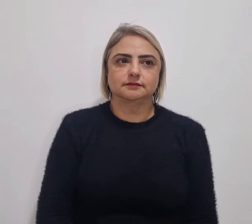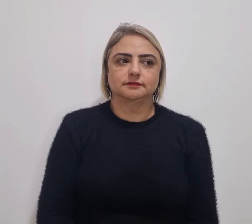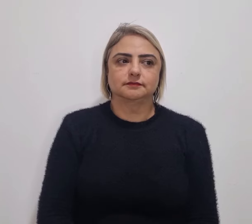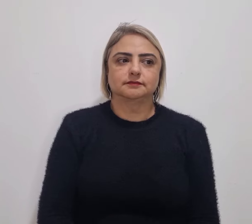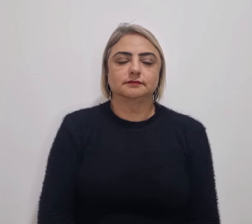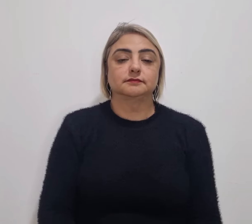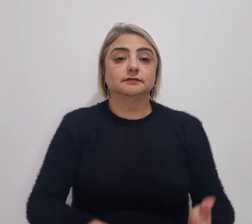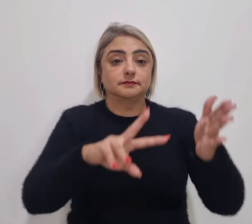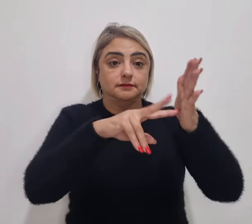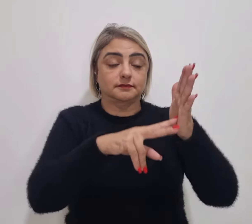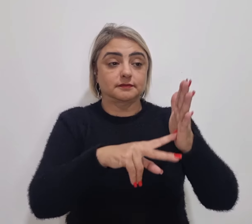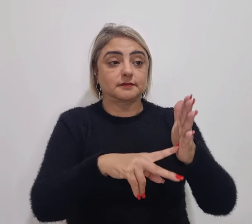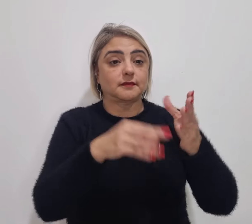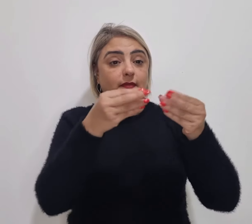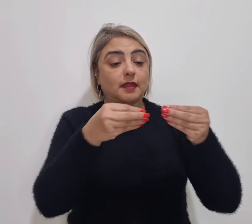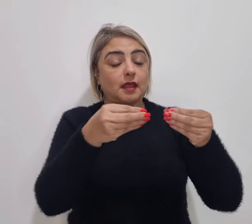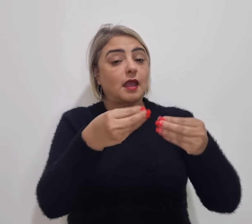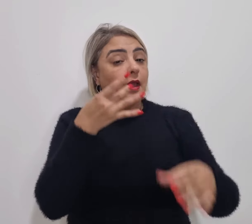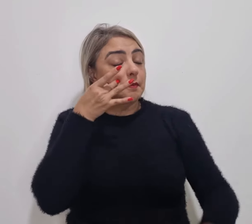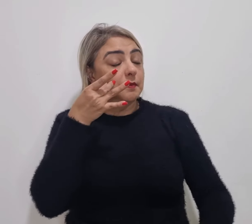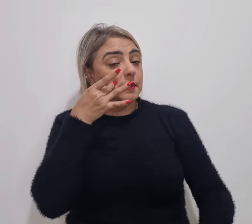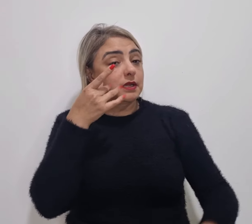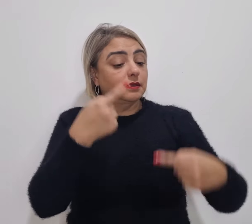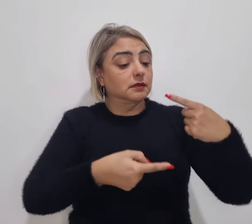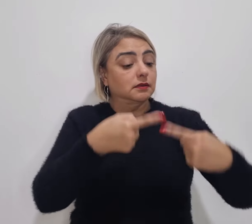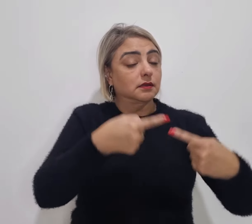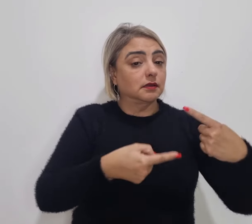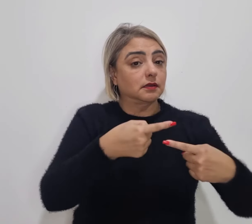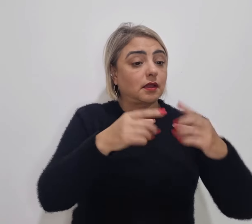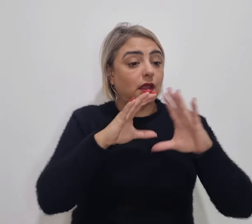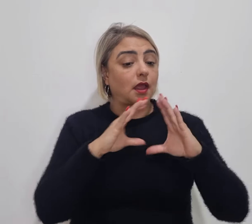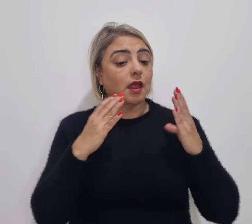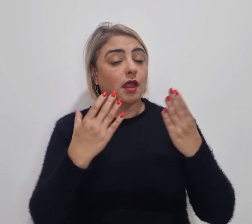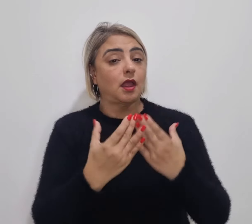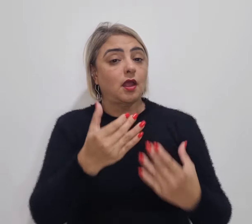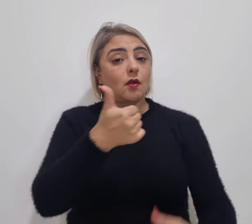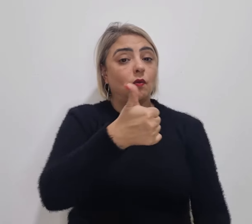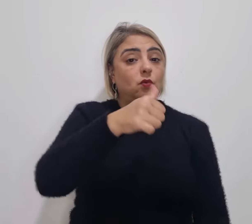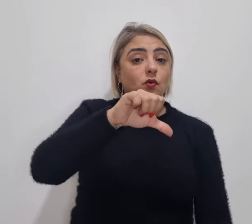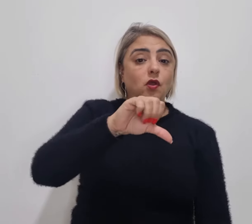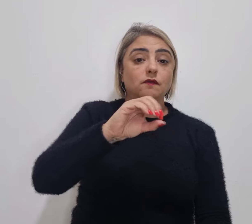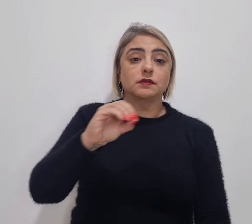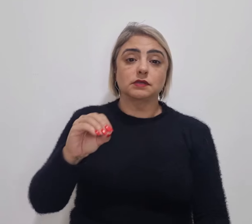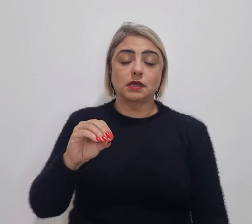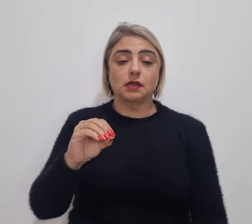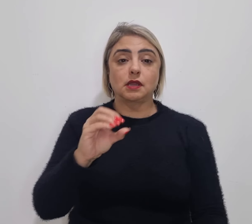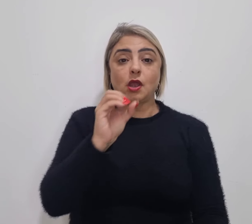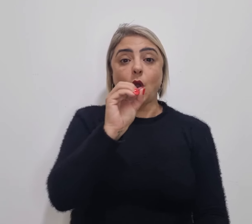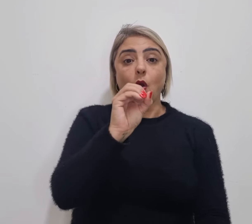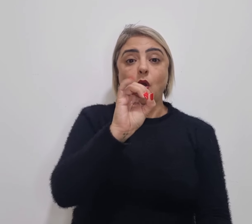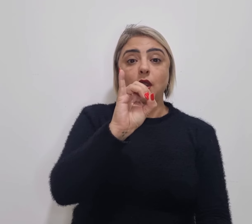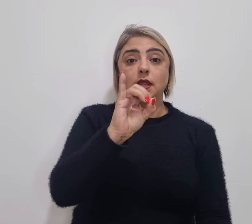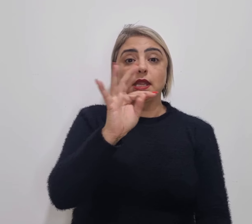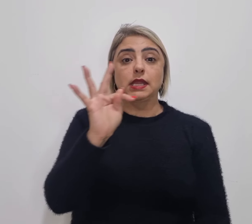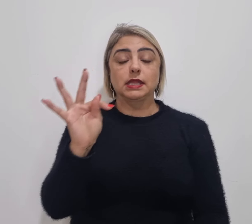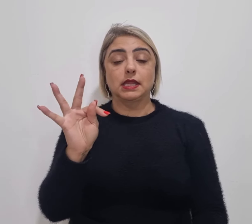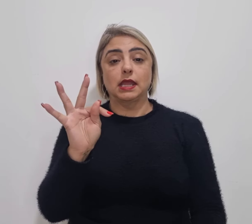Simpro presente no debate sobre a Convenção 190 da OIT na Câmara Federal.